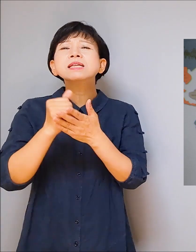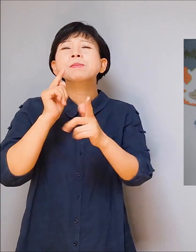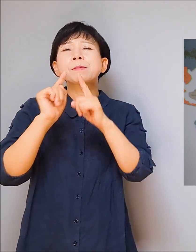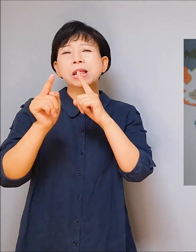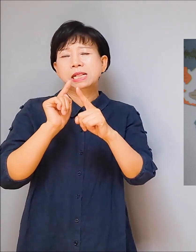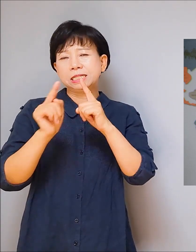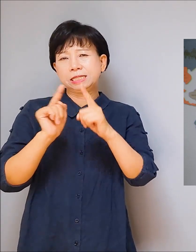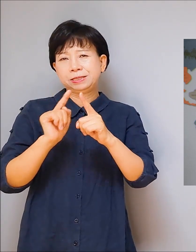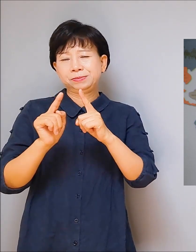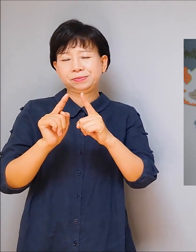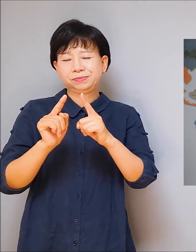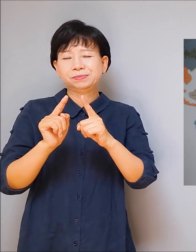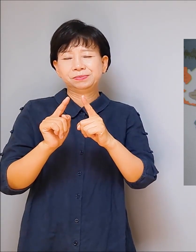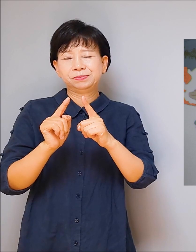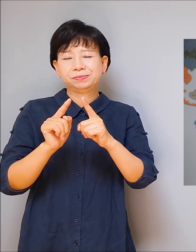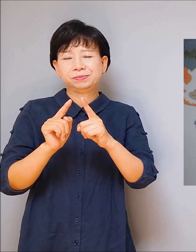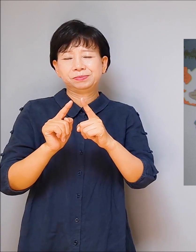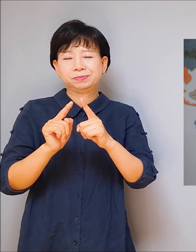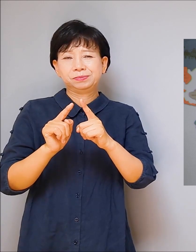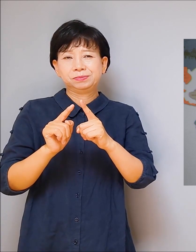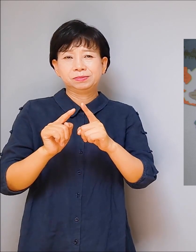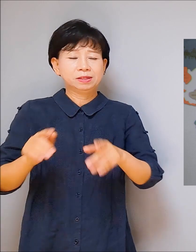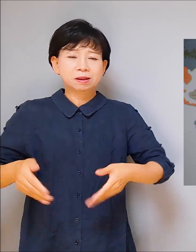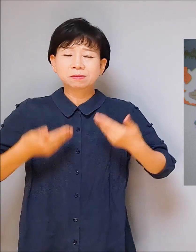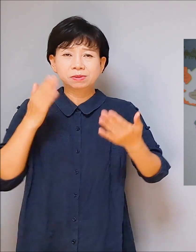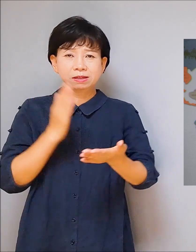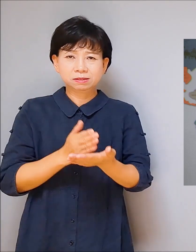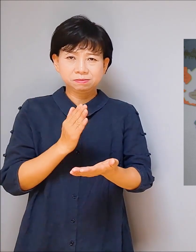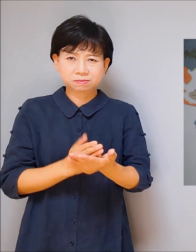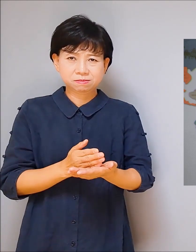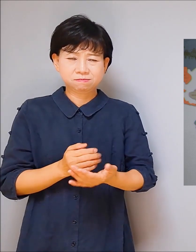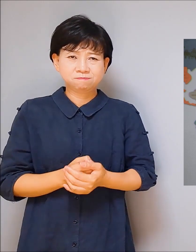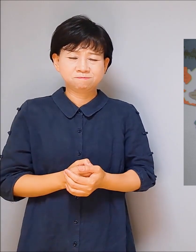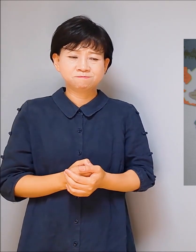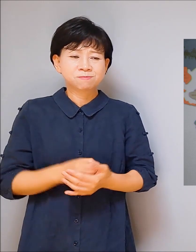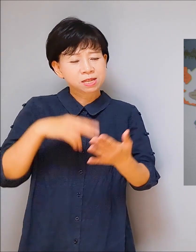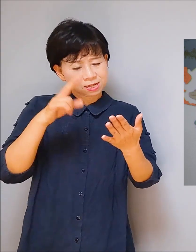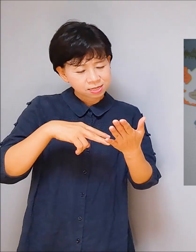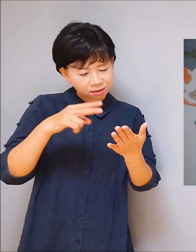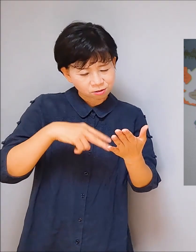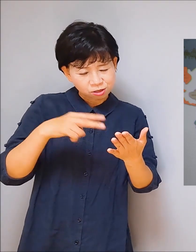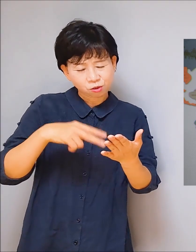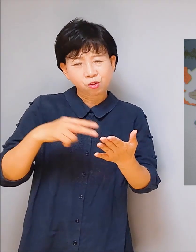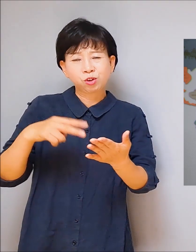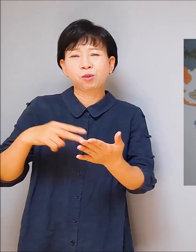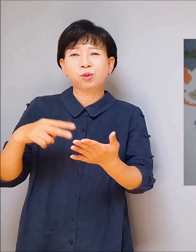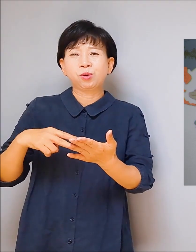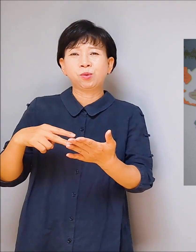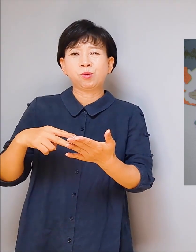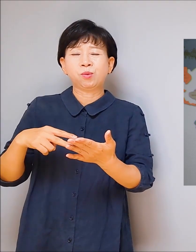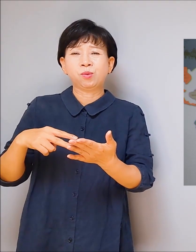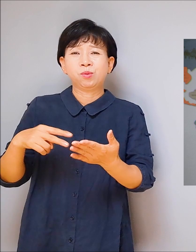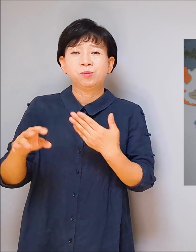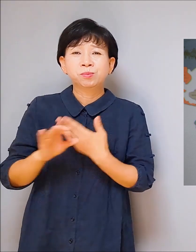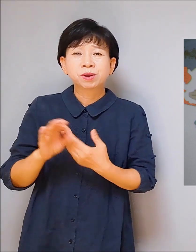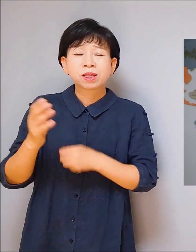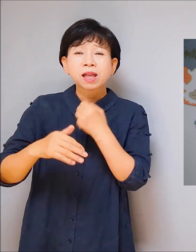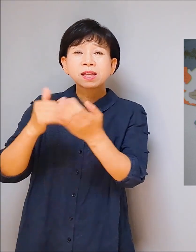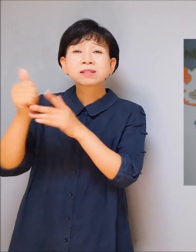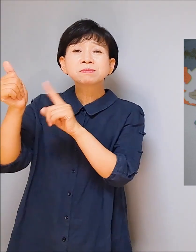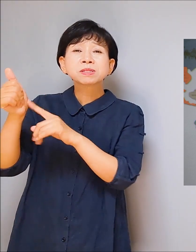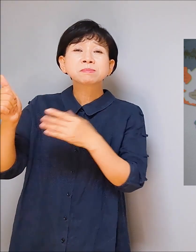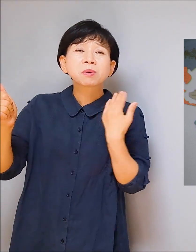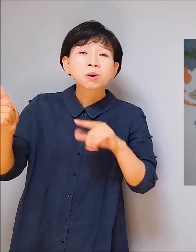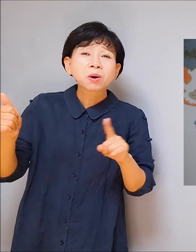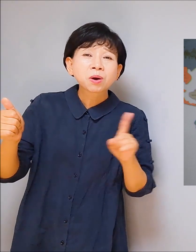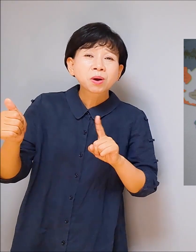말라는 거죠. 말씀 소홀히 여기지 마시고 자꾸 읽어 내려가십시오. 그러면 하나님이 나와